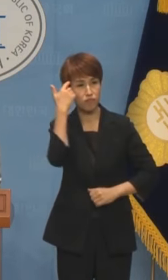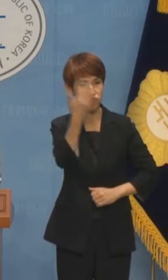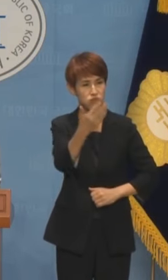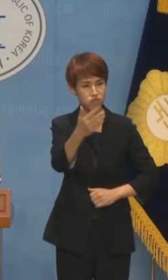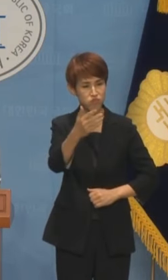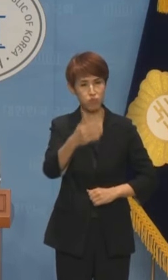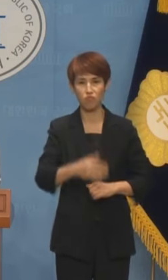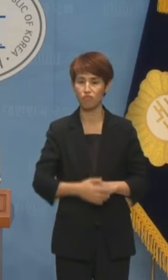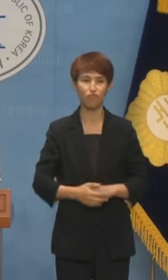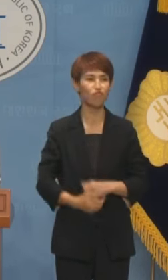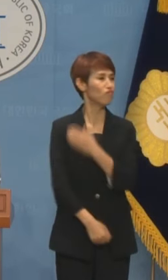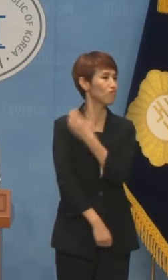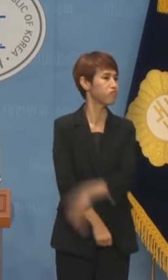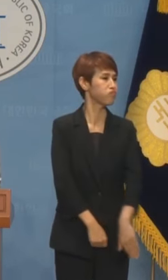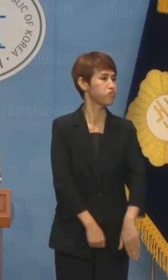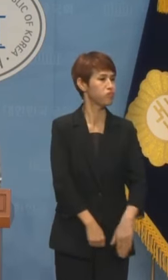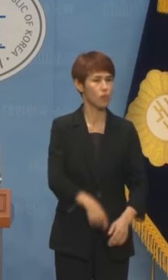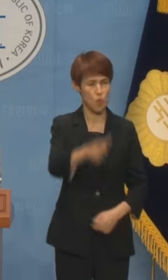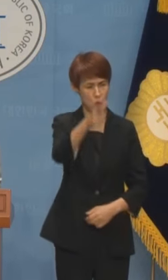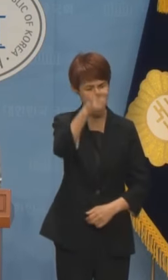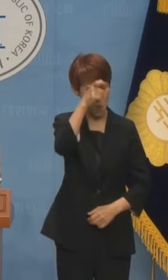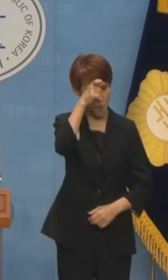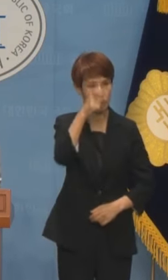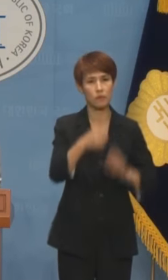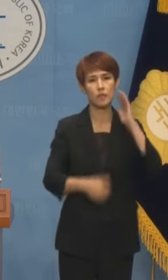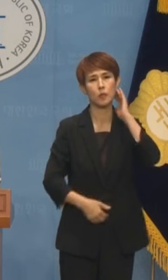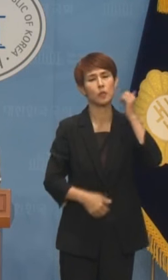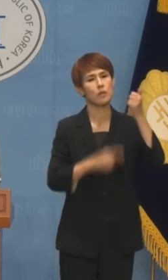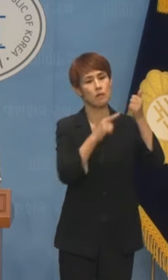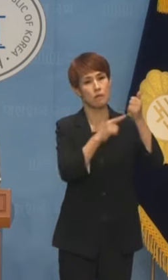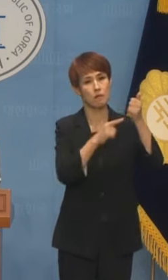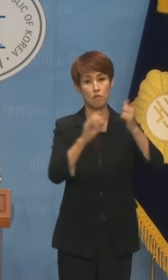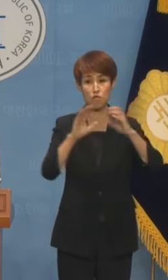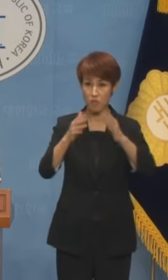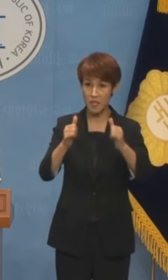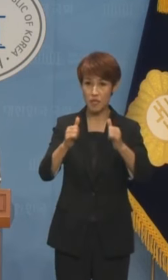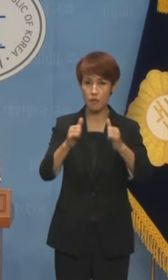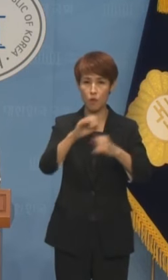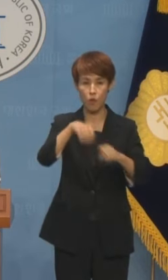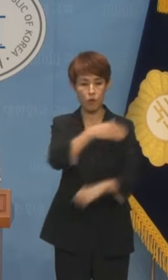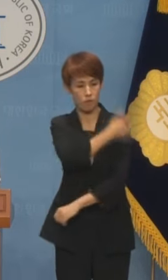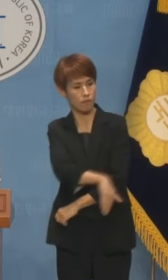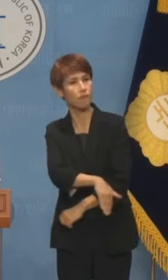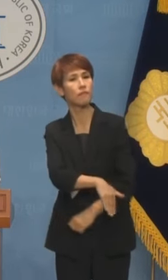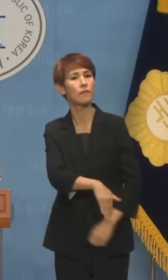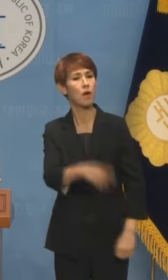외면한 고집불통 대통령, 이제 국민께 외면당할 것입니다.